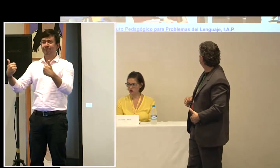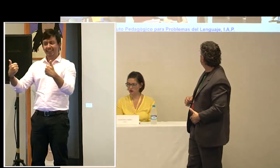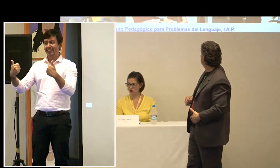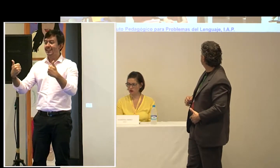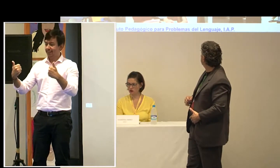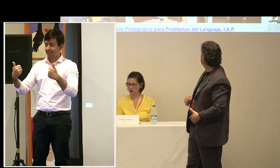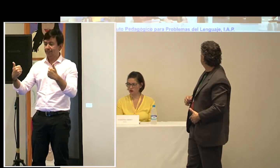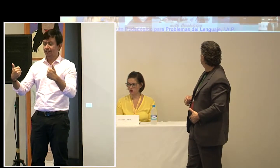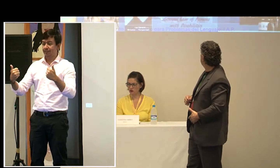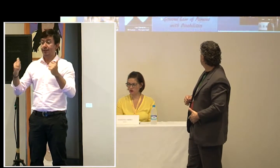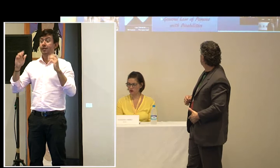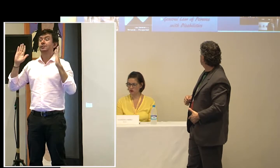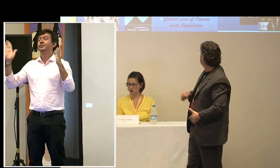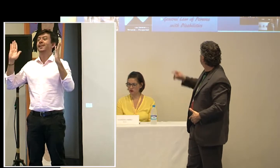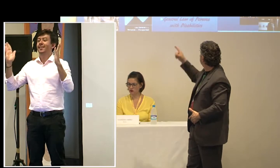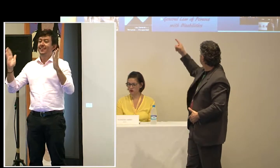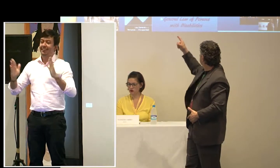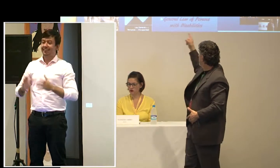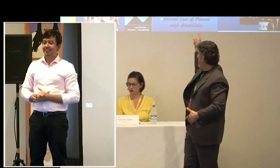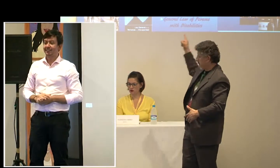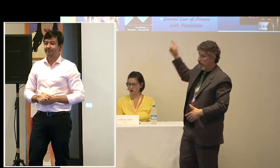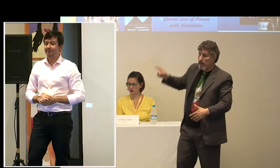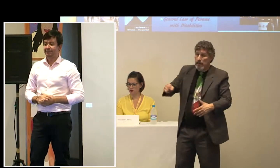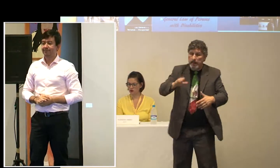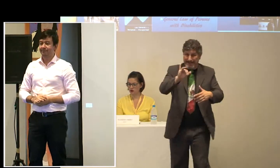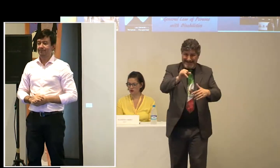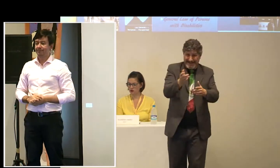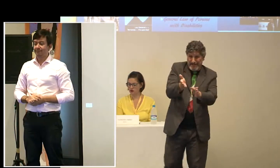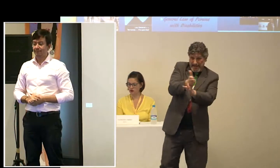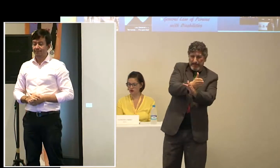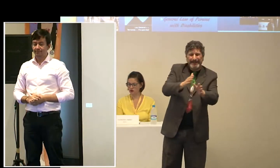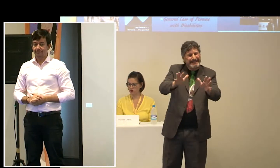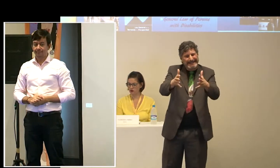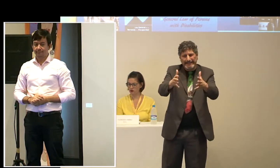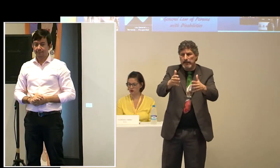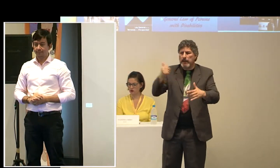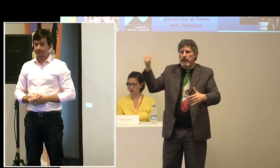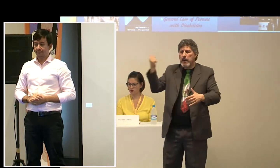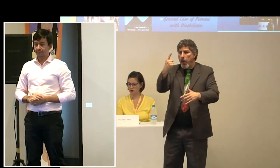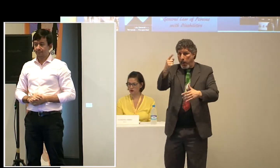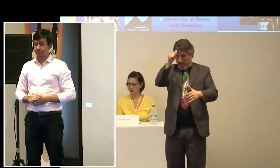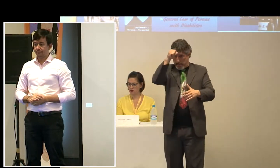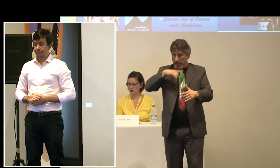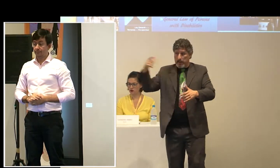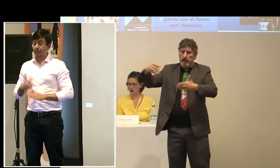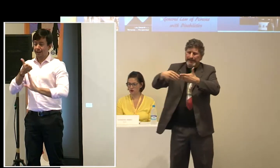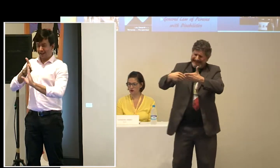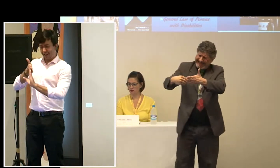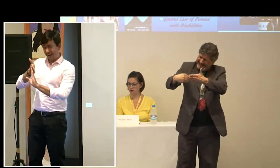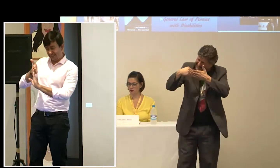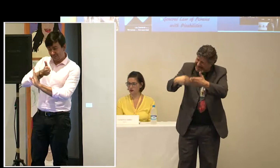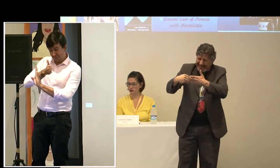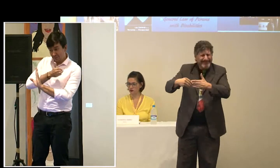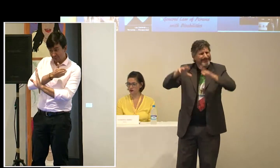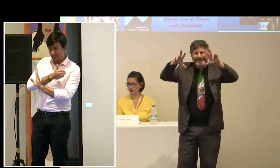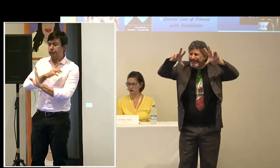A partir dessas viagens, nós temos hoje a consciência do que é uma educação bilíngue.